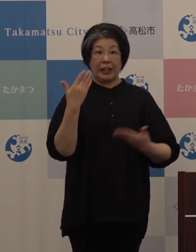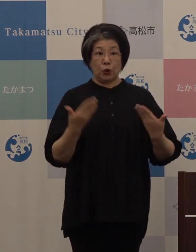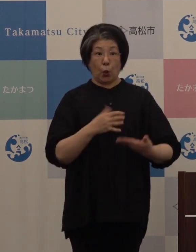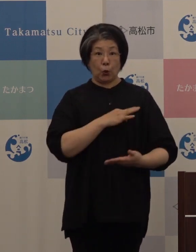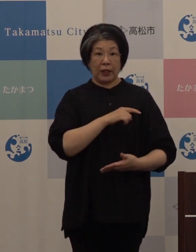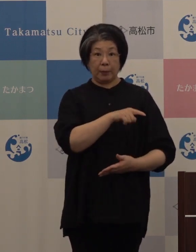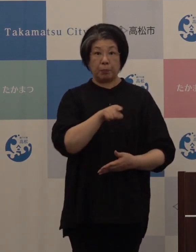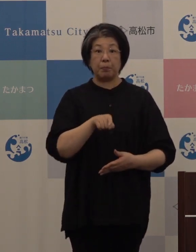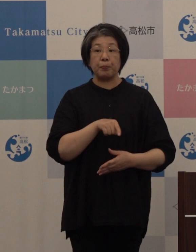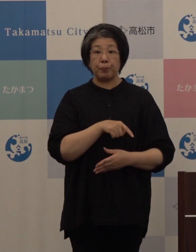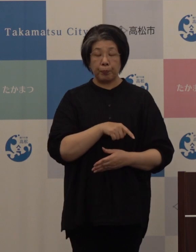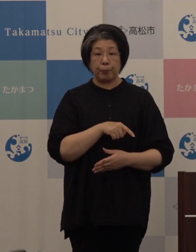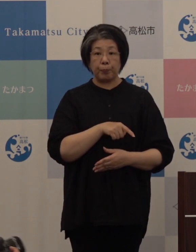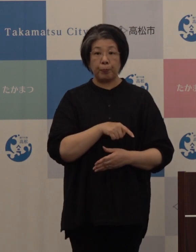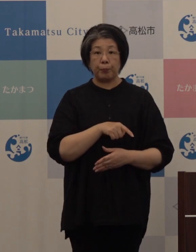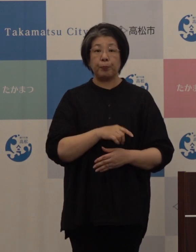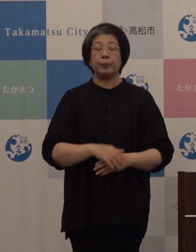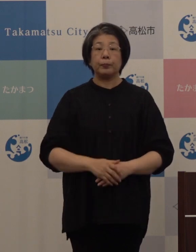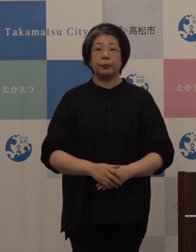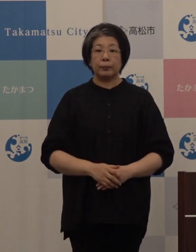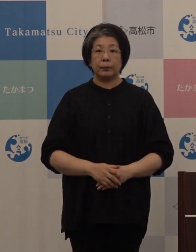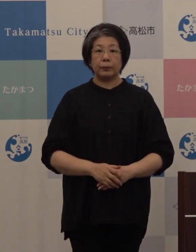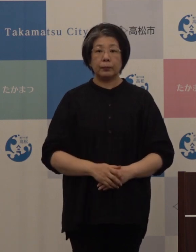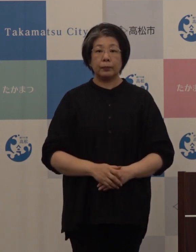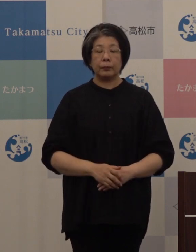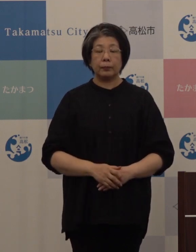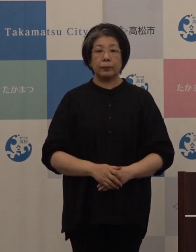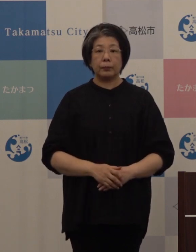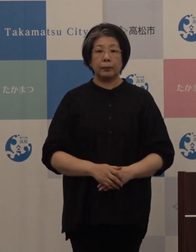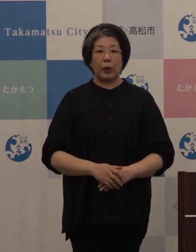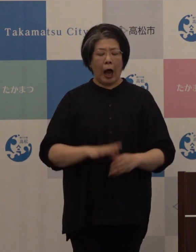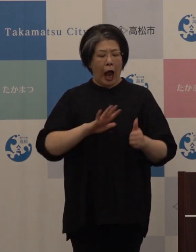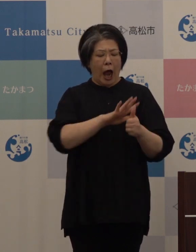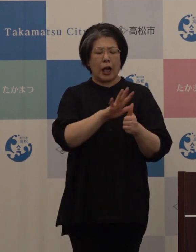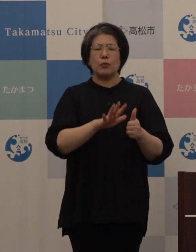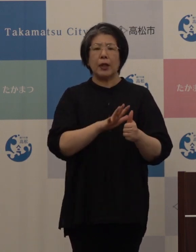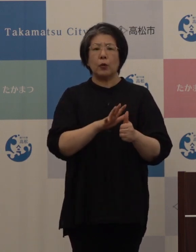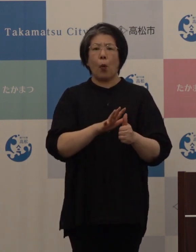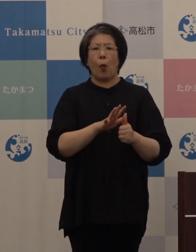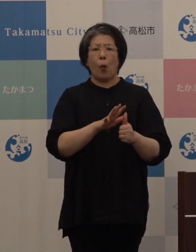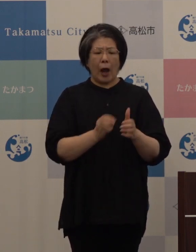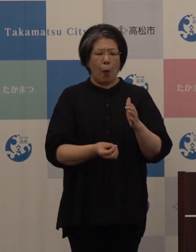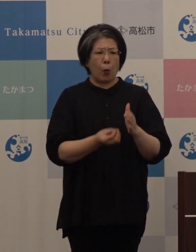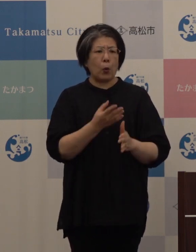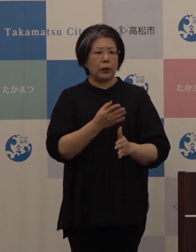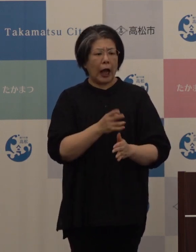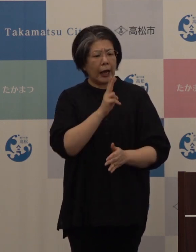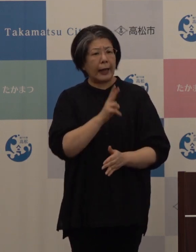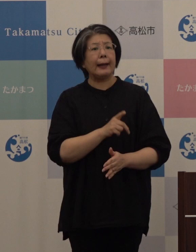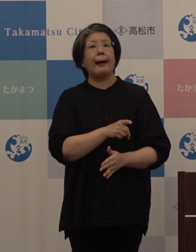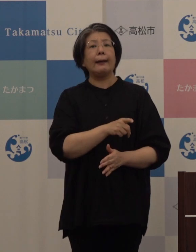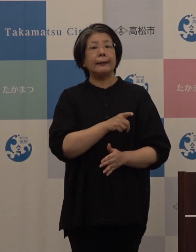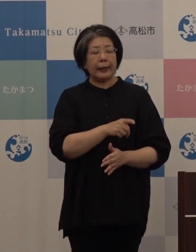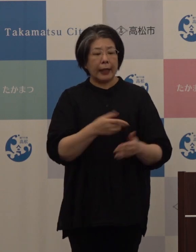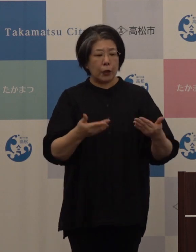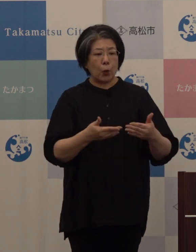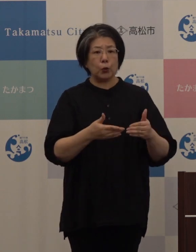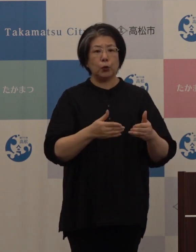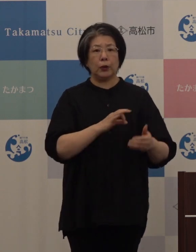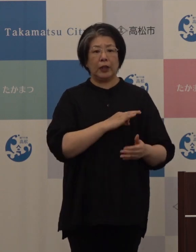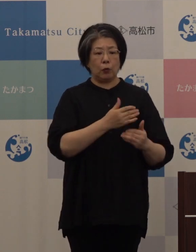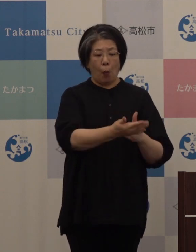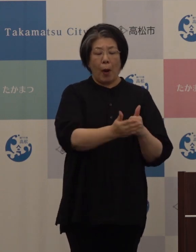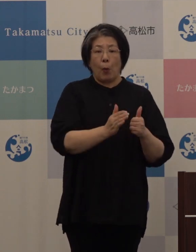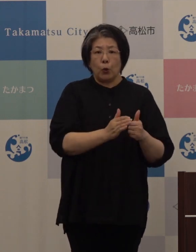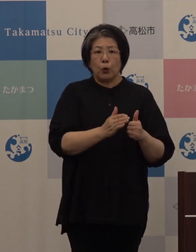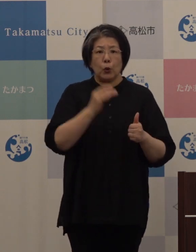ップ的なところだと思うんですが、やっぱそういうふうに、ハラスメントと思われるような言動があれば、やっぱり職員を守るっていう意